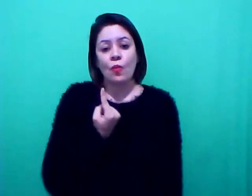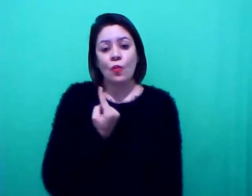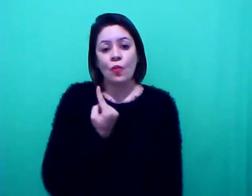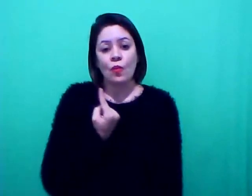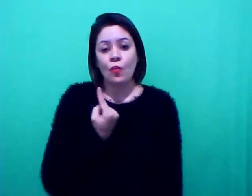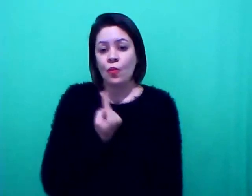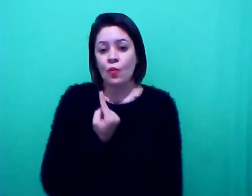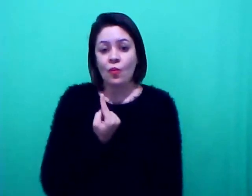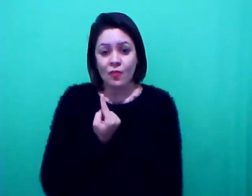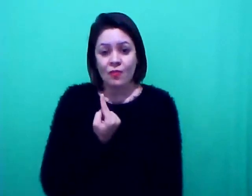sozinho,